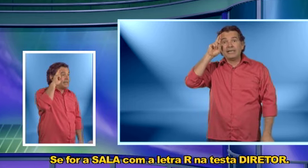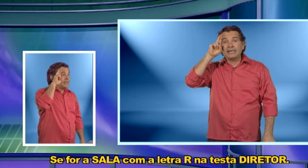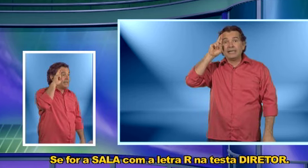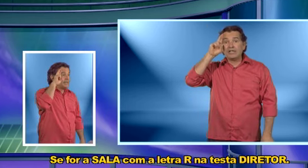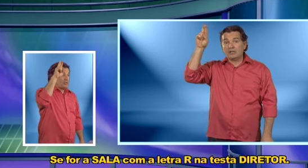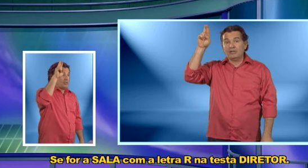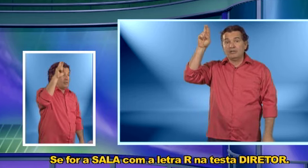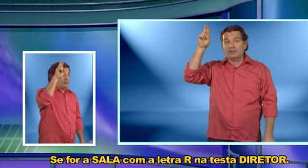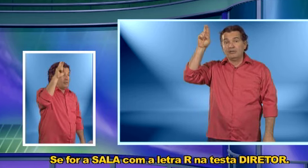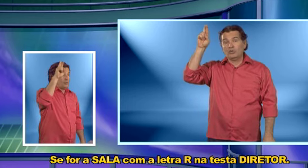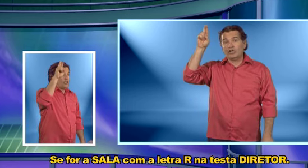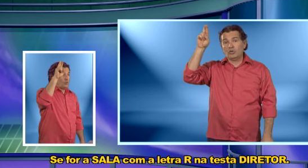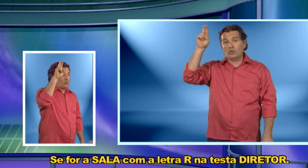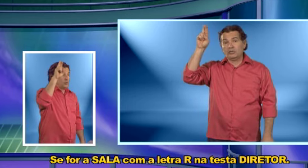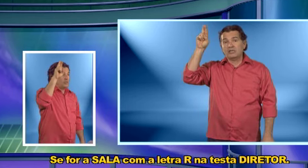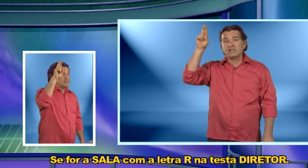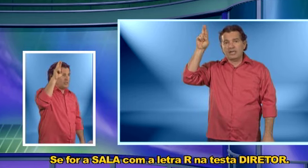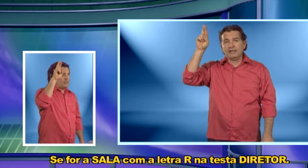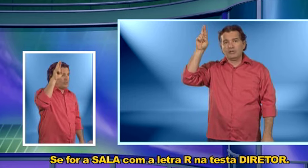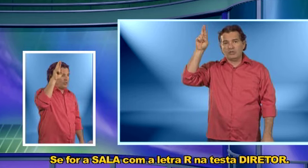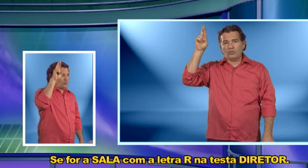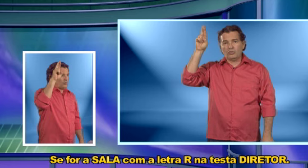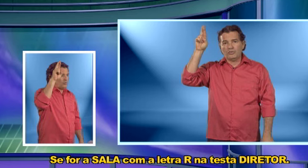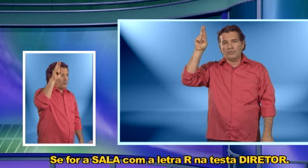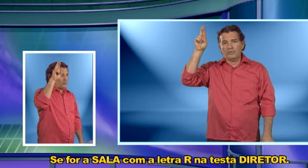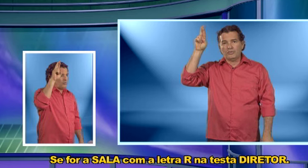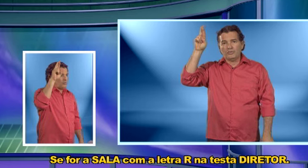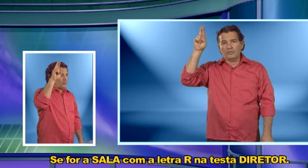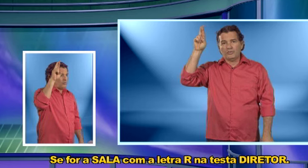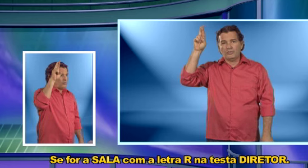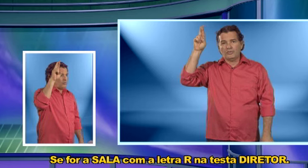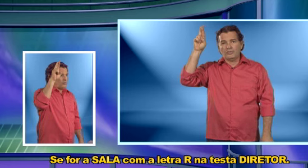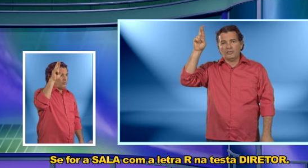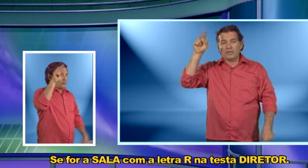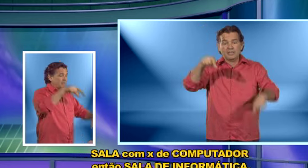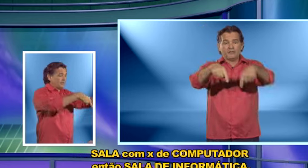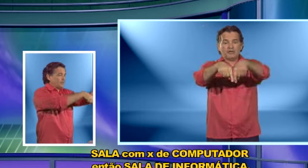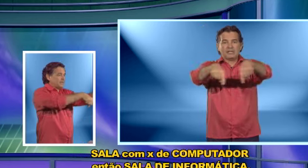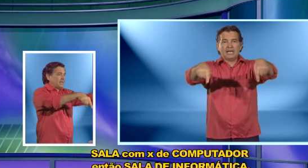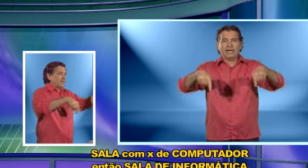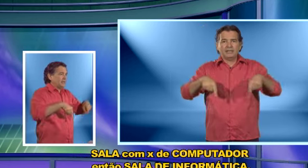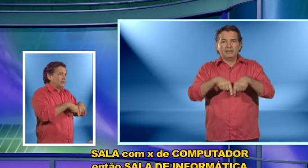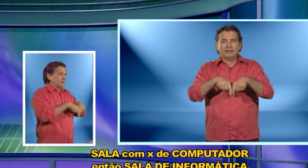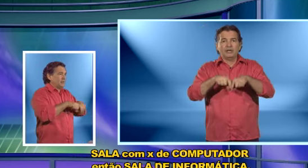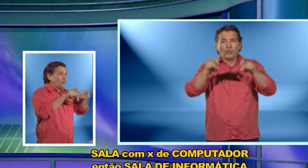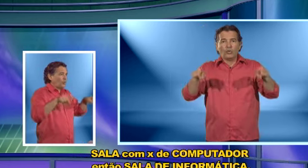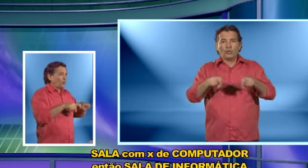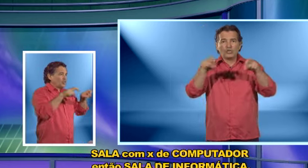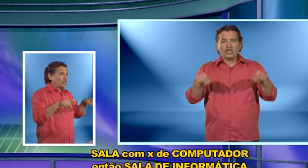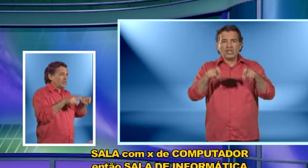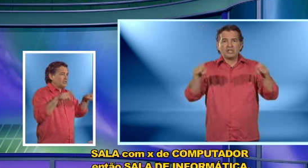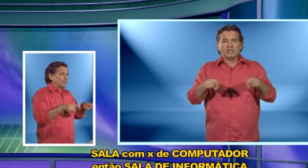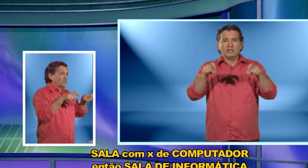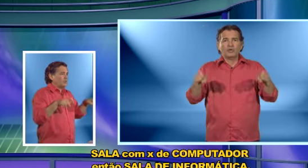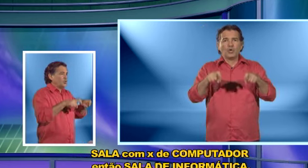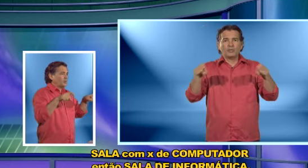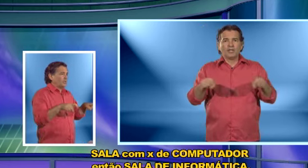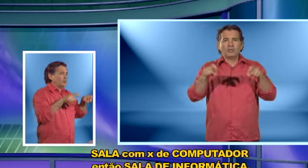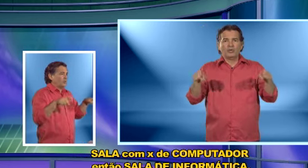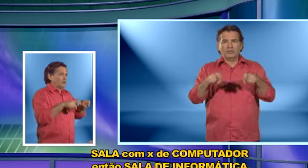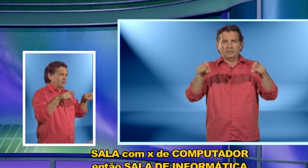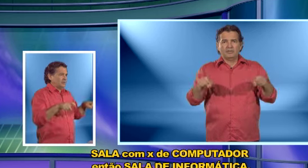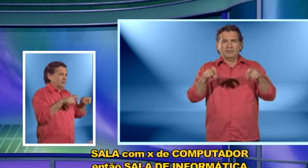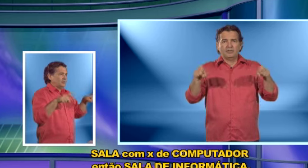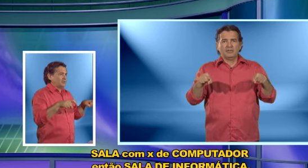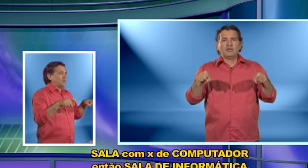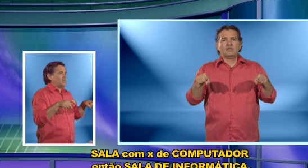letra R na testa, diretor, sala do diretor. Se for a sala com o X do